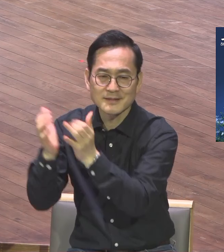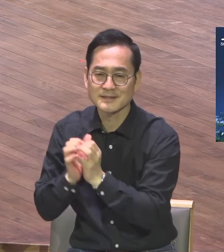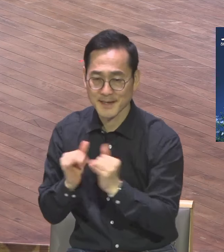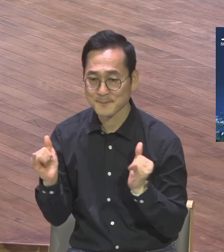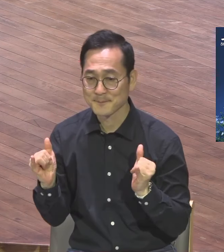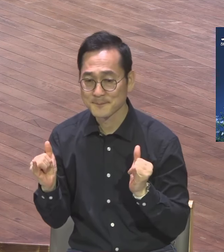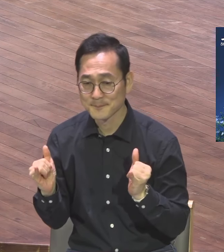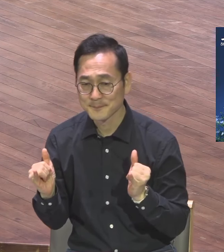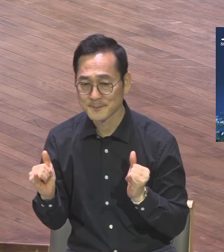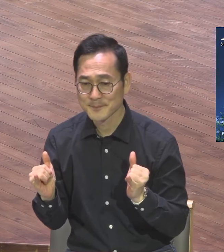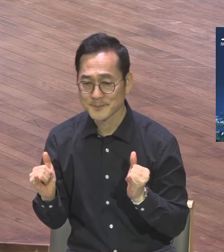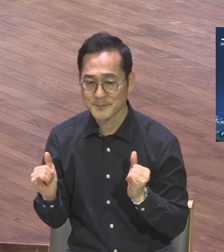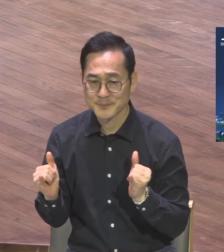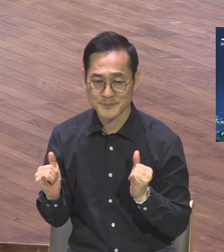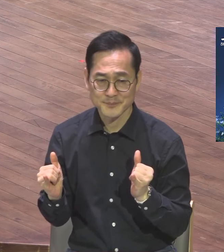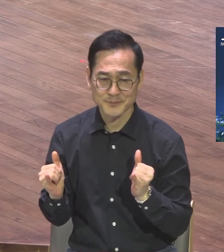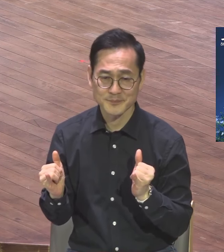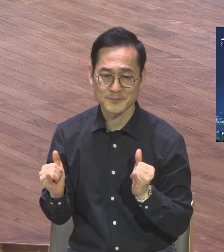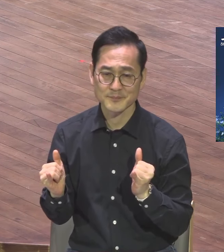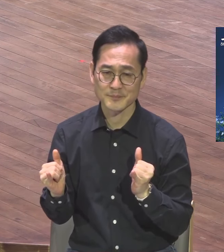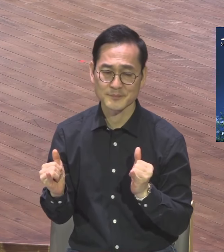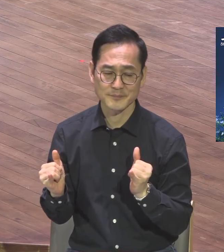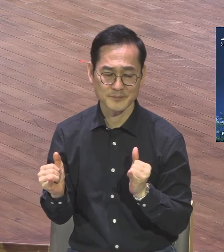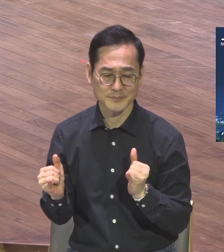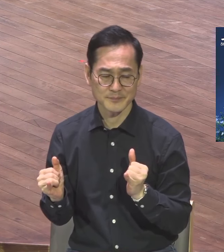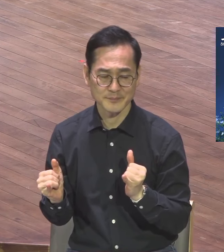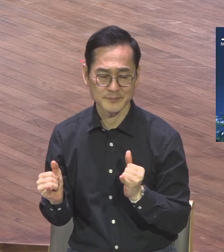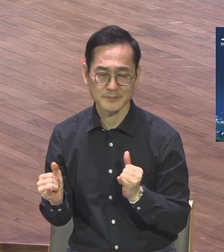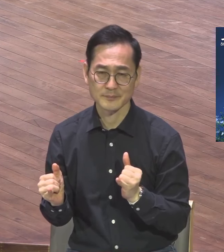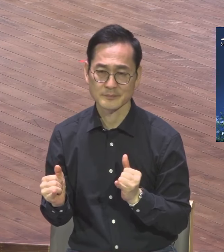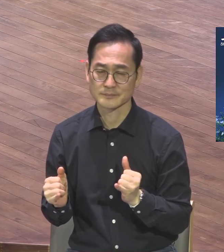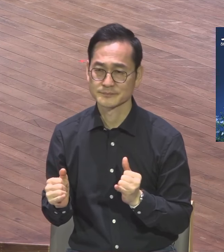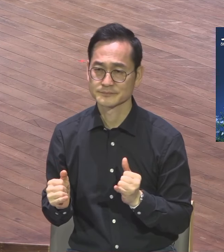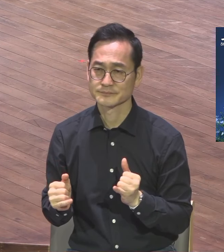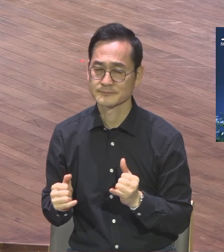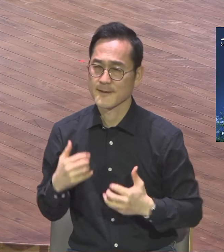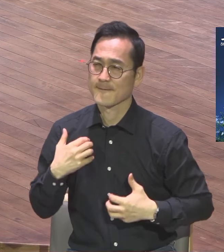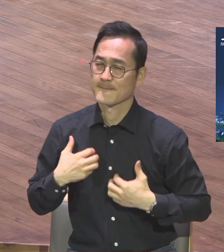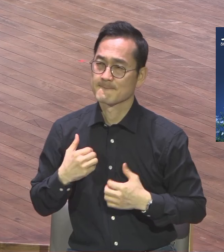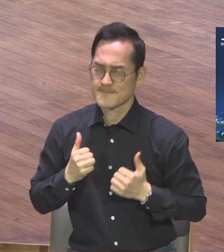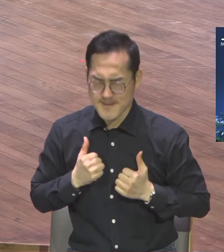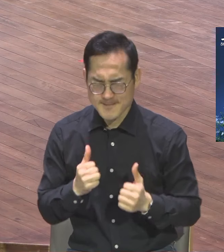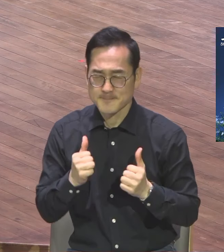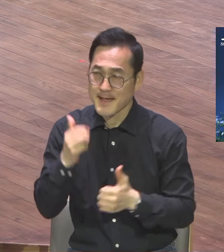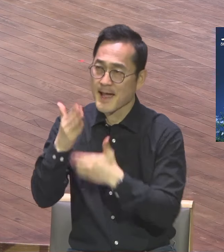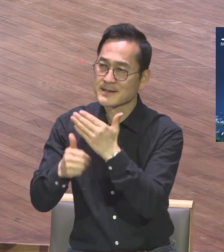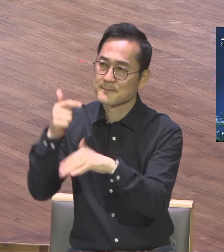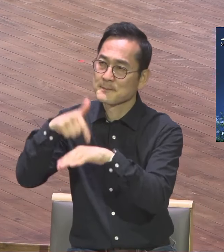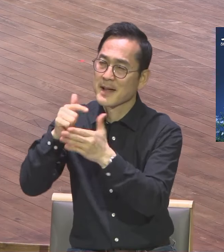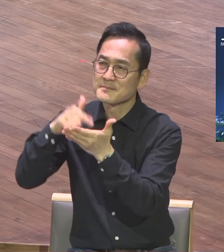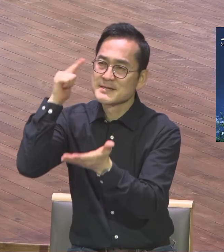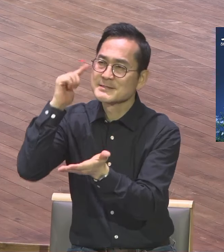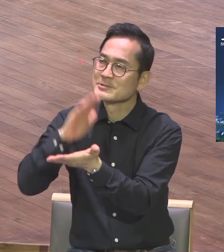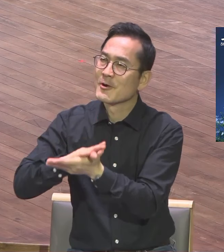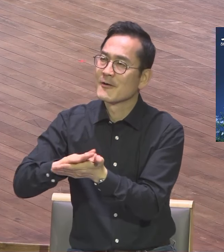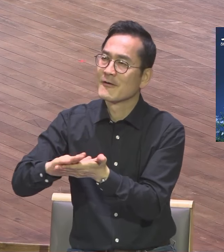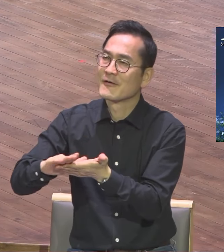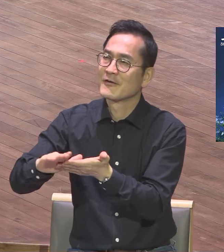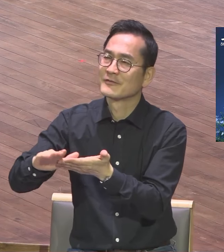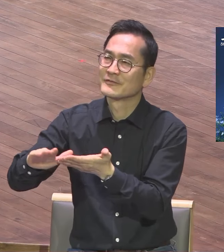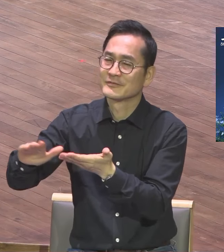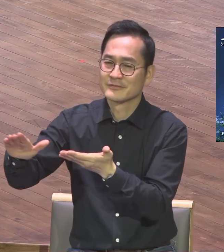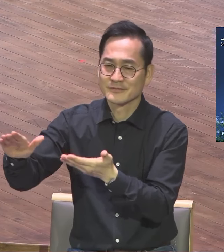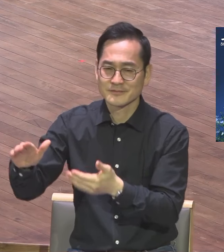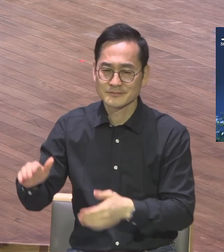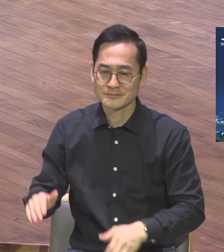시원케 하는 자, 이것도 해야 된다면 하나님 마음을 내가 시원케 하고 있나, 하나님의 마음을 답답하게 하고 있나,